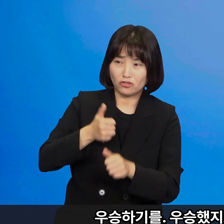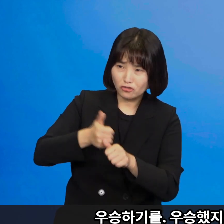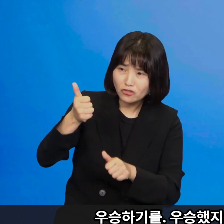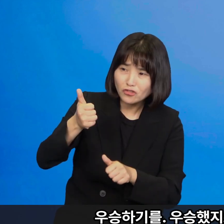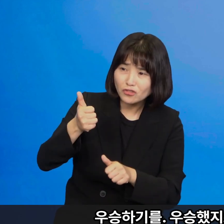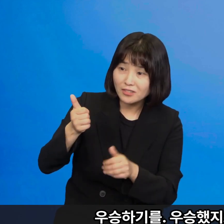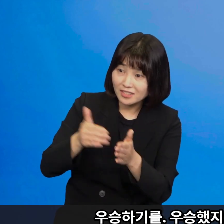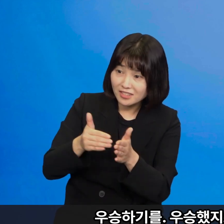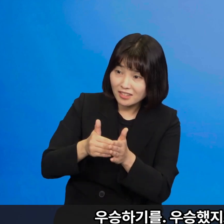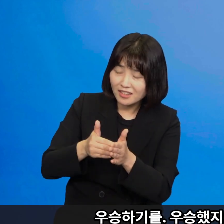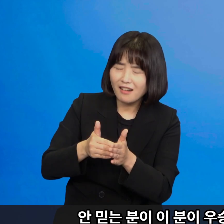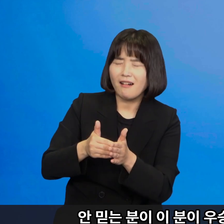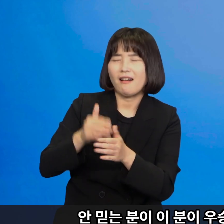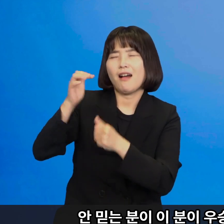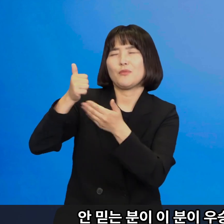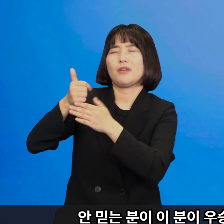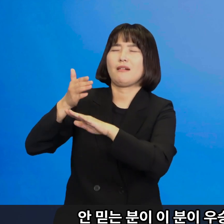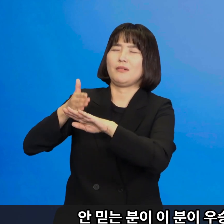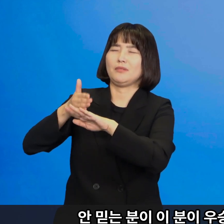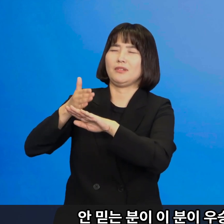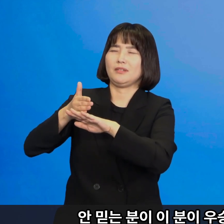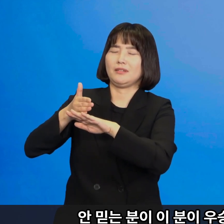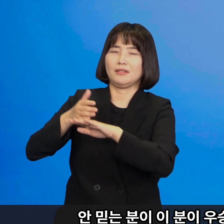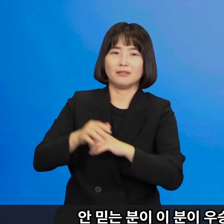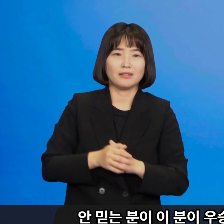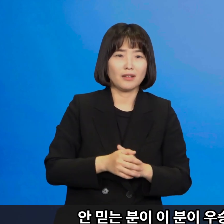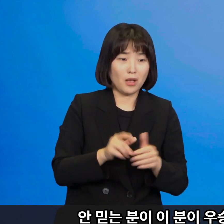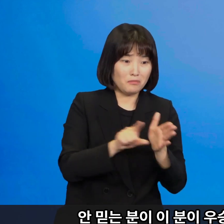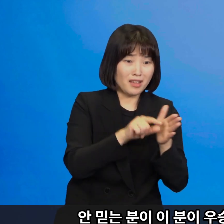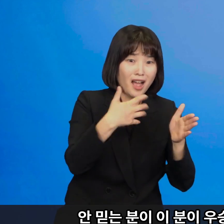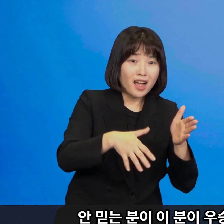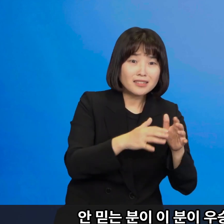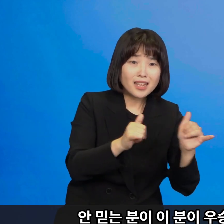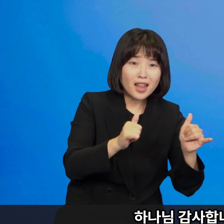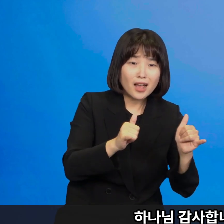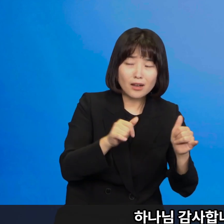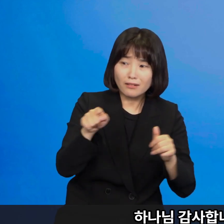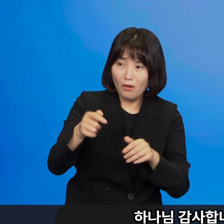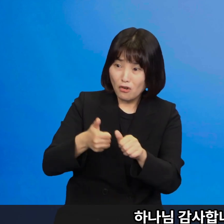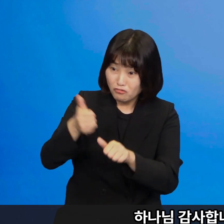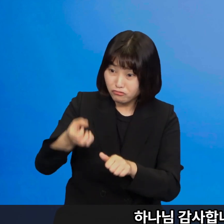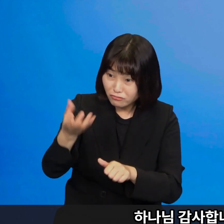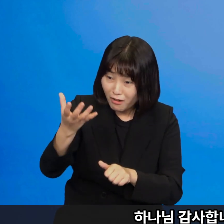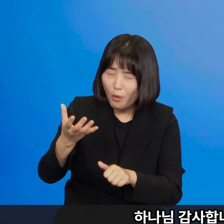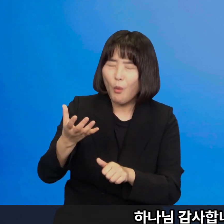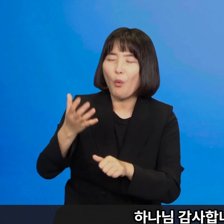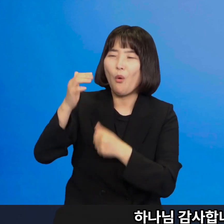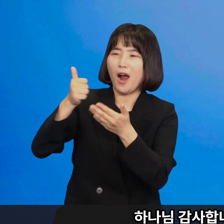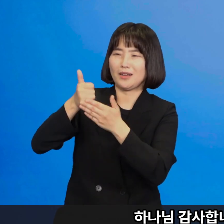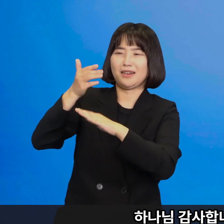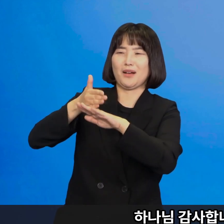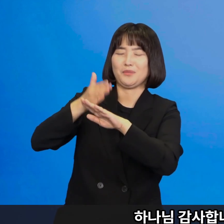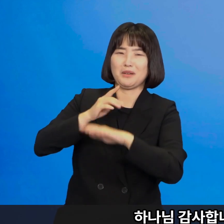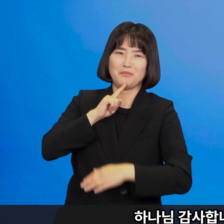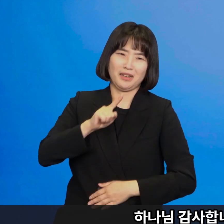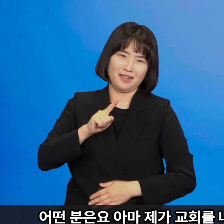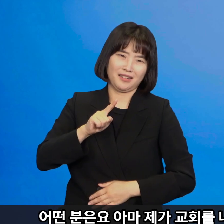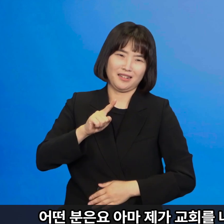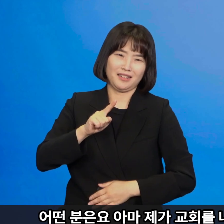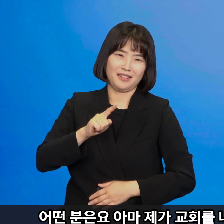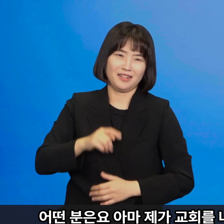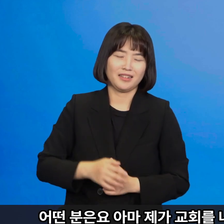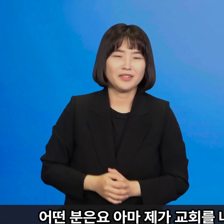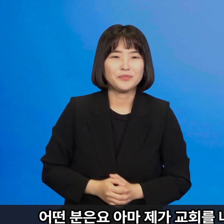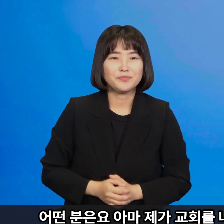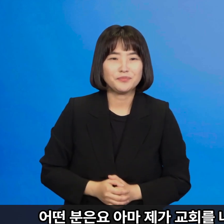하나님께 감사했어요. 안 믿는 분이 이분이 우승해서 감사했대요. 하나님께. 하나님 감사합니다. 우승시켜줘서. 근데